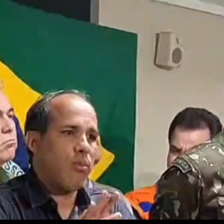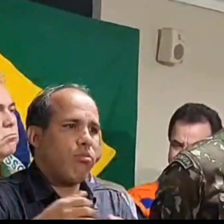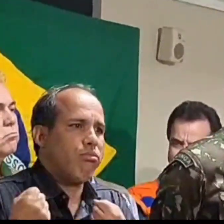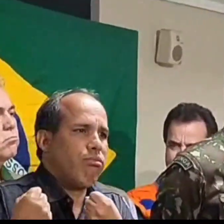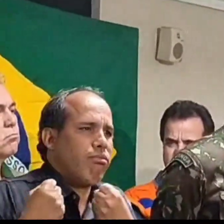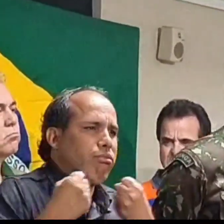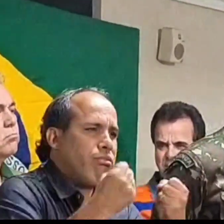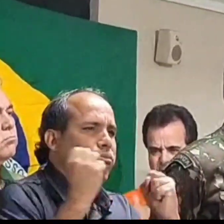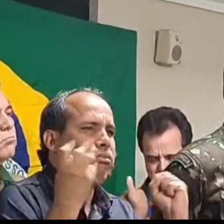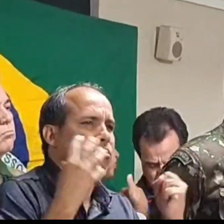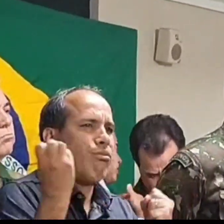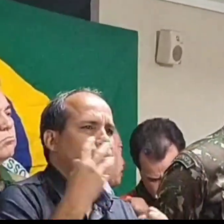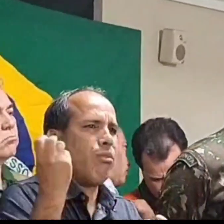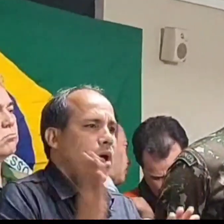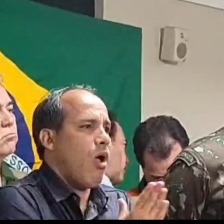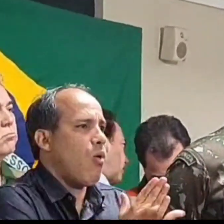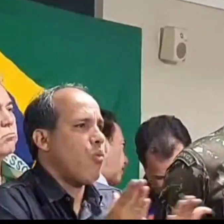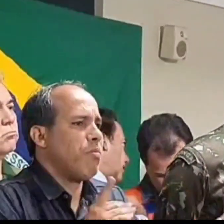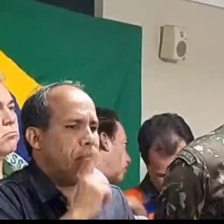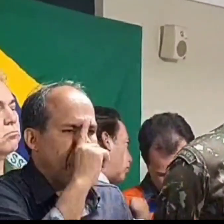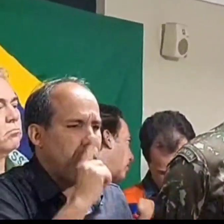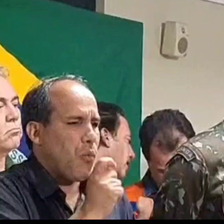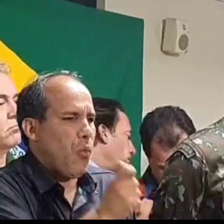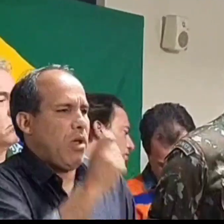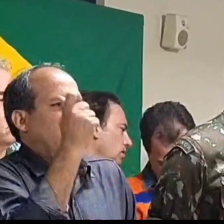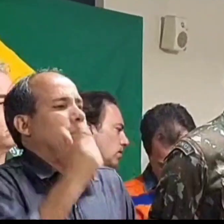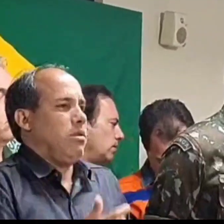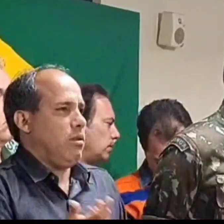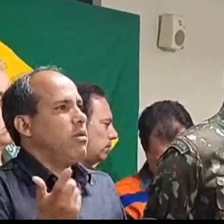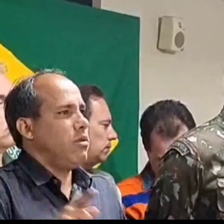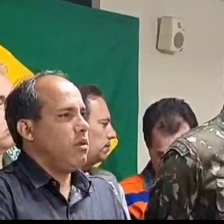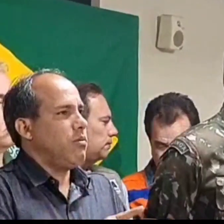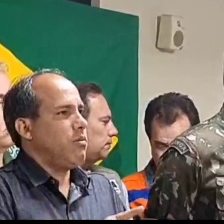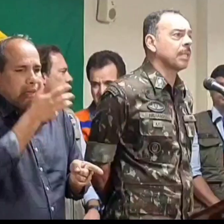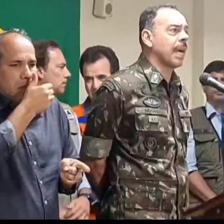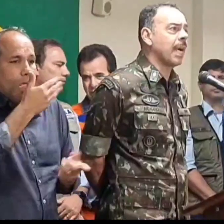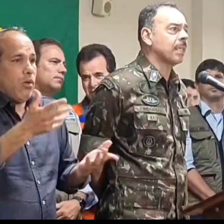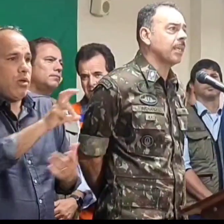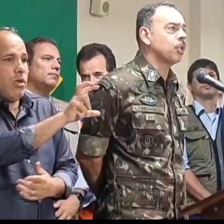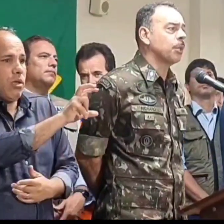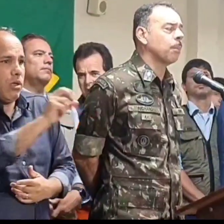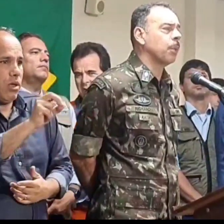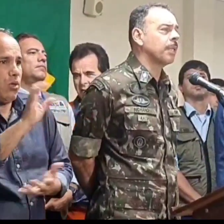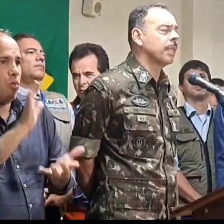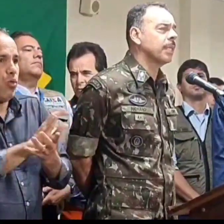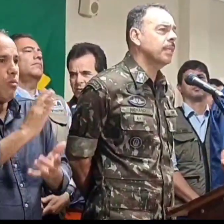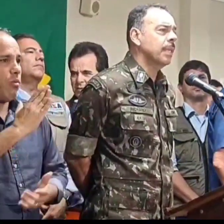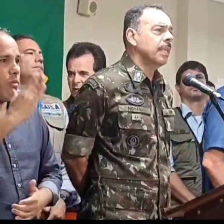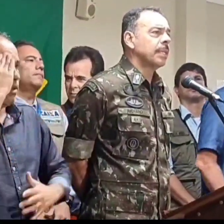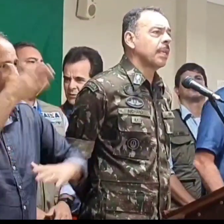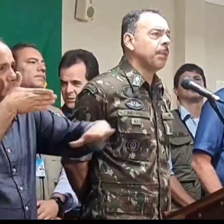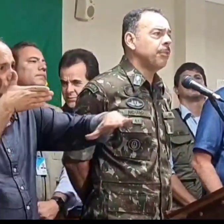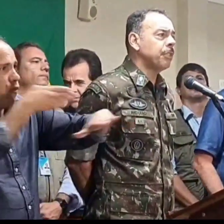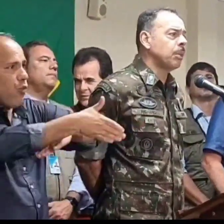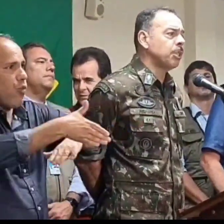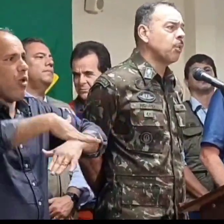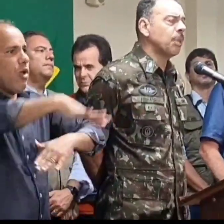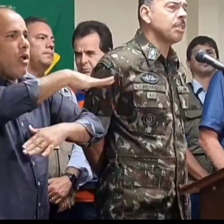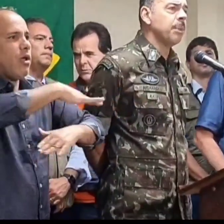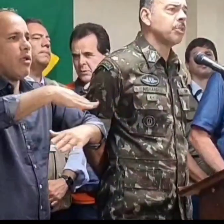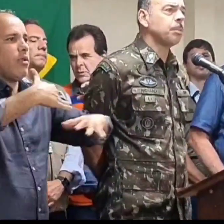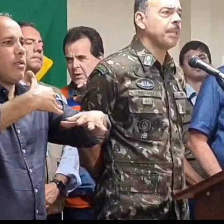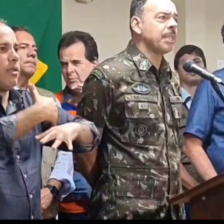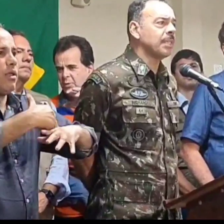estavam em condição precária. Hoje nós temos cerca de 500 militares agindo na área da região metropolitana. Também